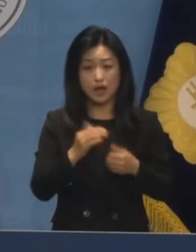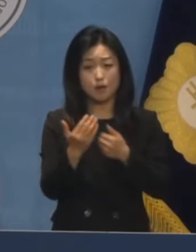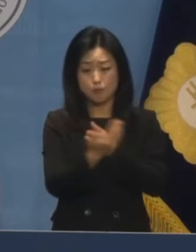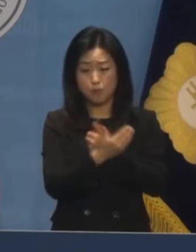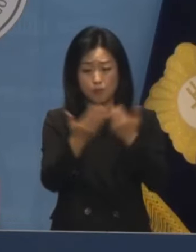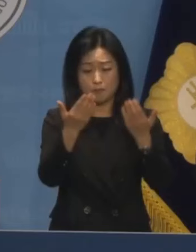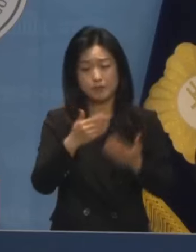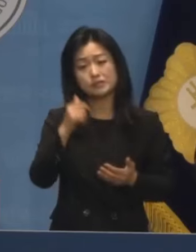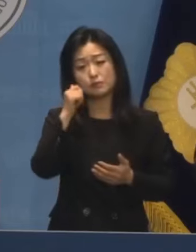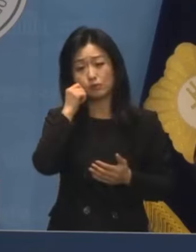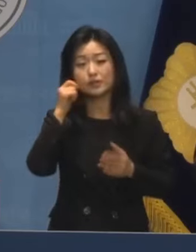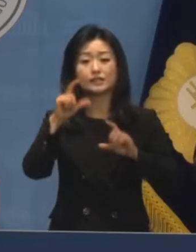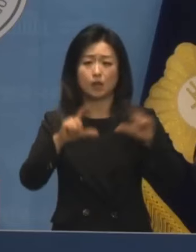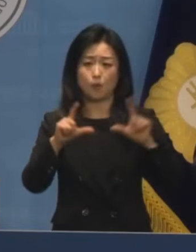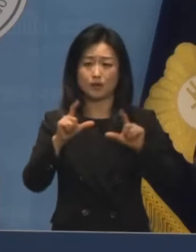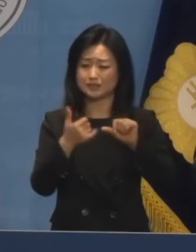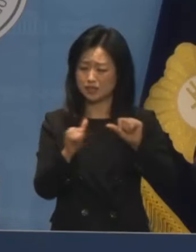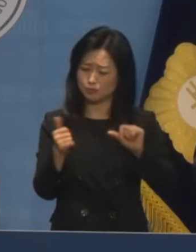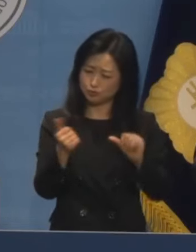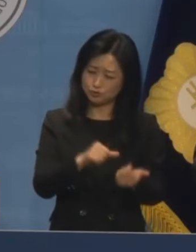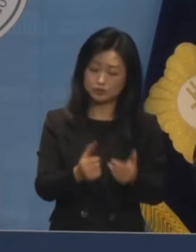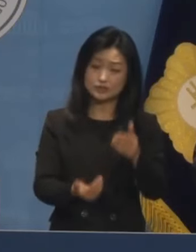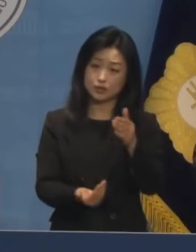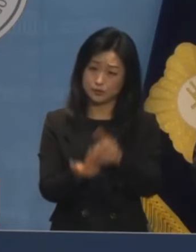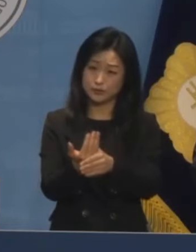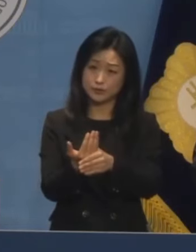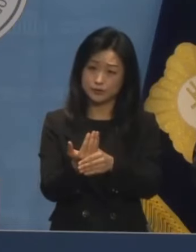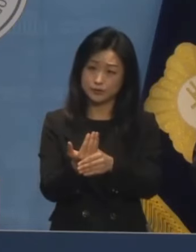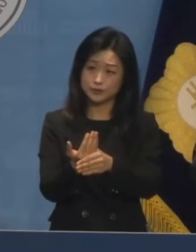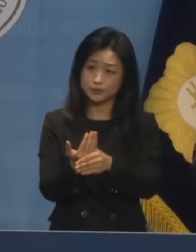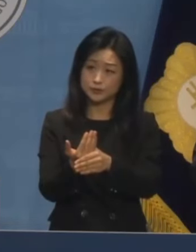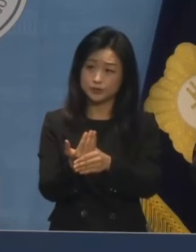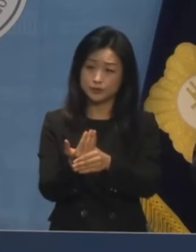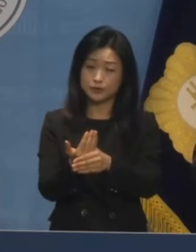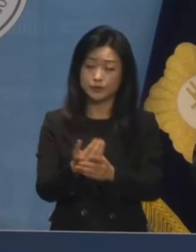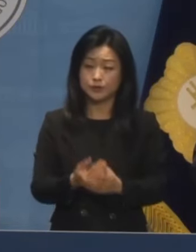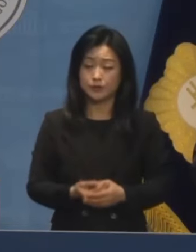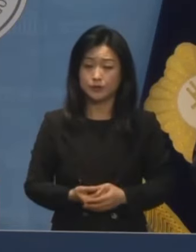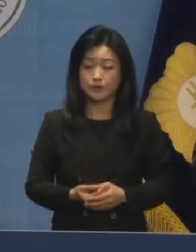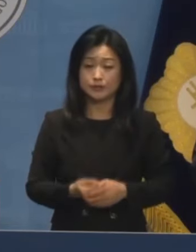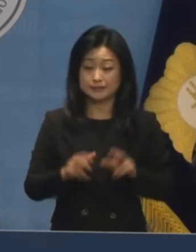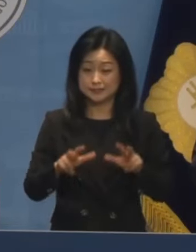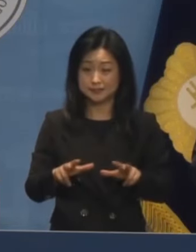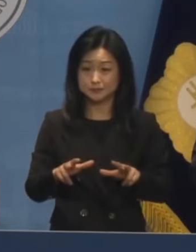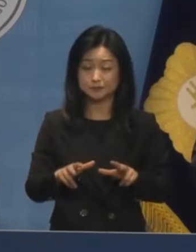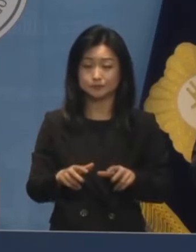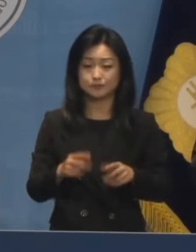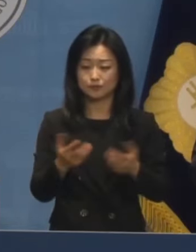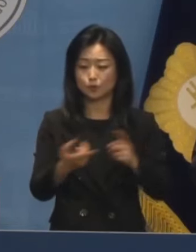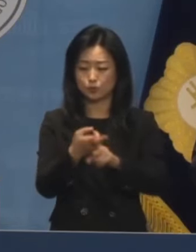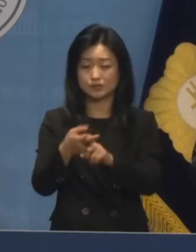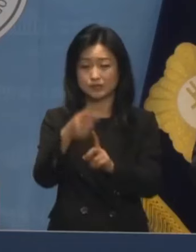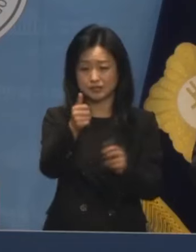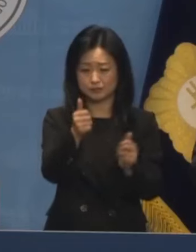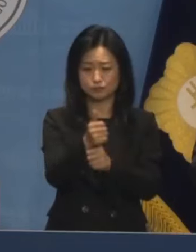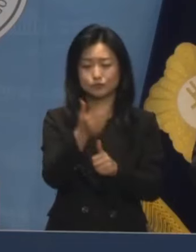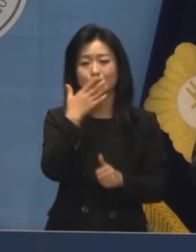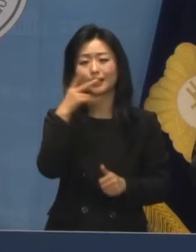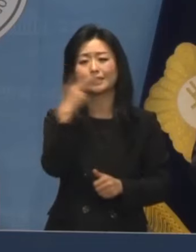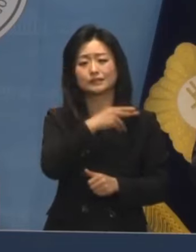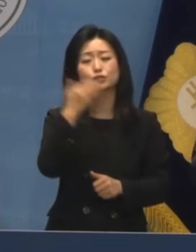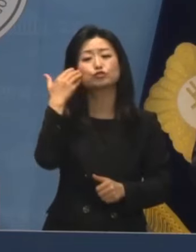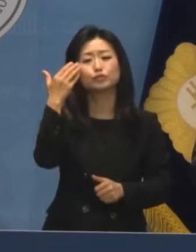보호받지 못하고 있음을 보여줍니다 단식 9일째 접어든 노동자들의